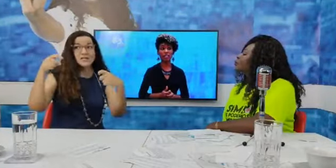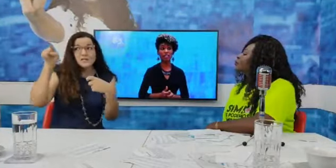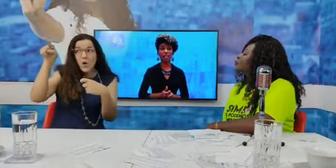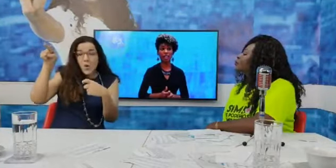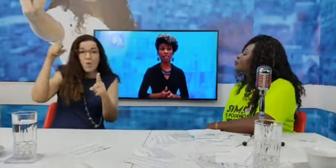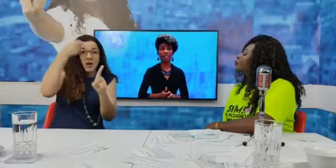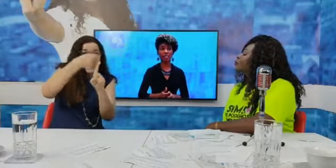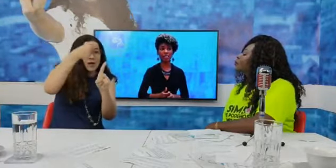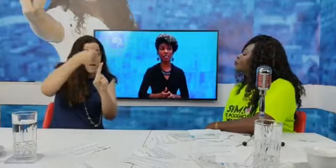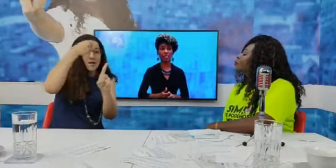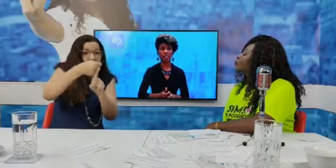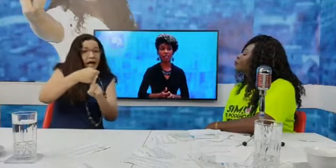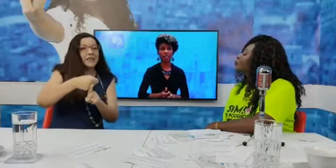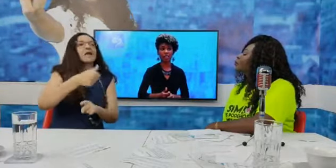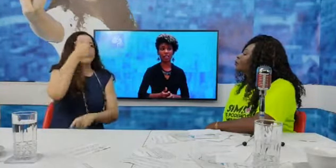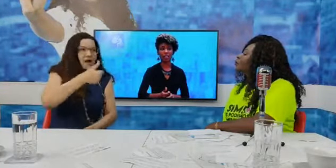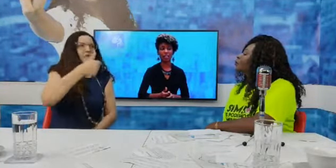é violência.